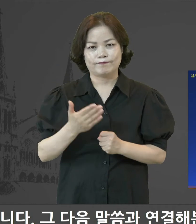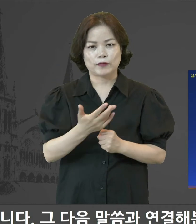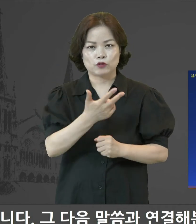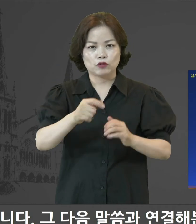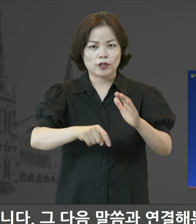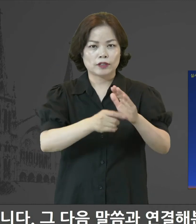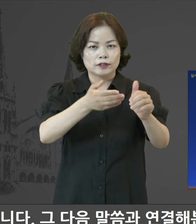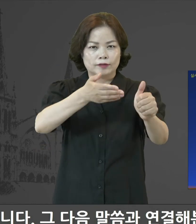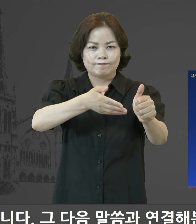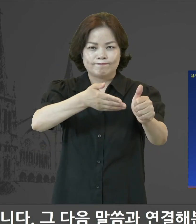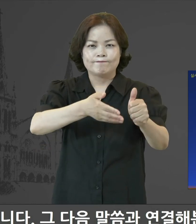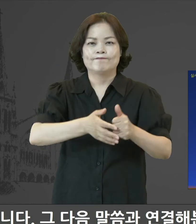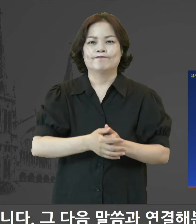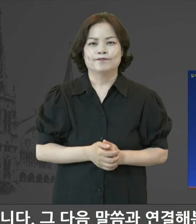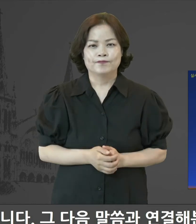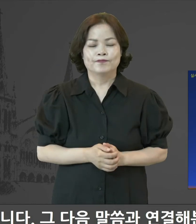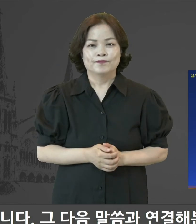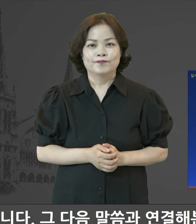안에서 부탁드립니다.